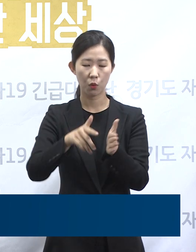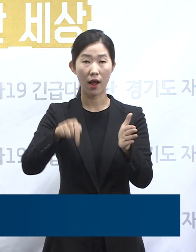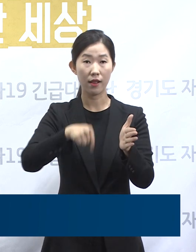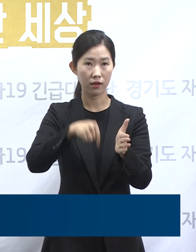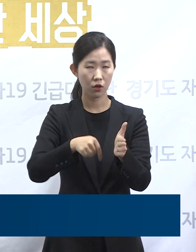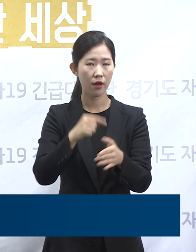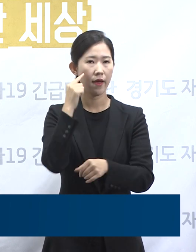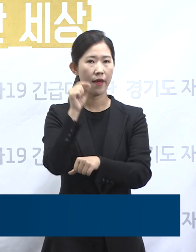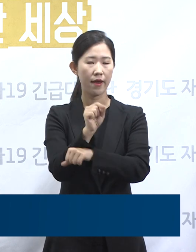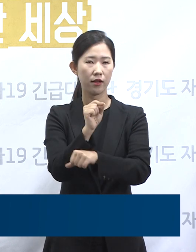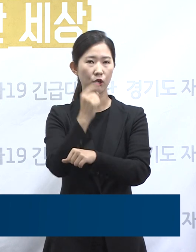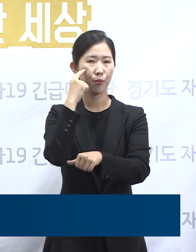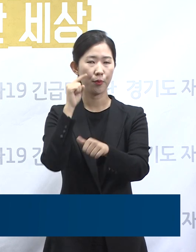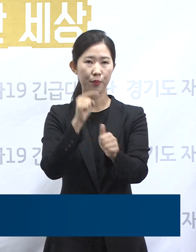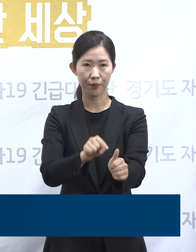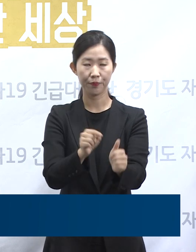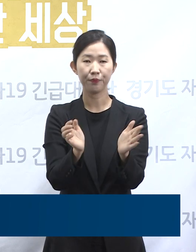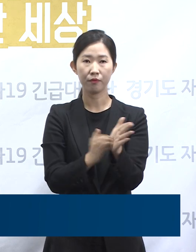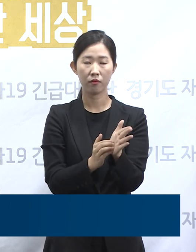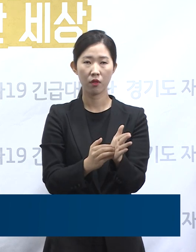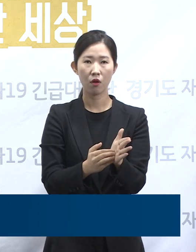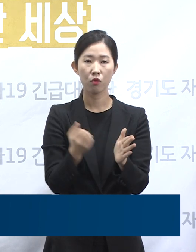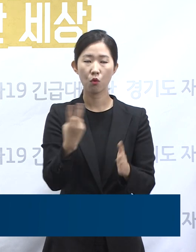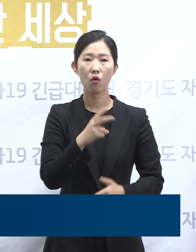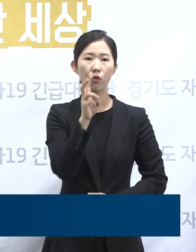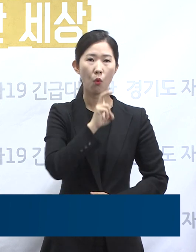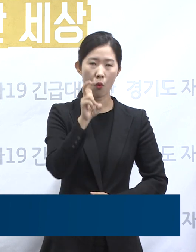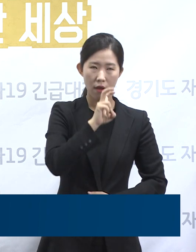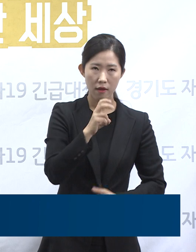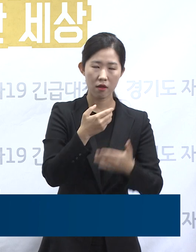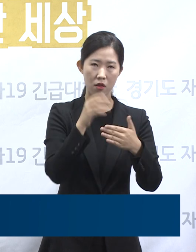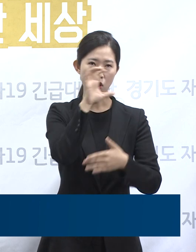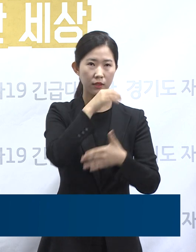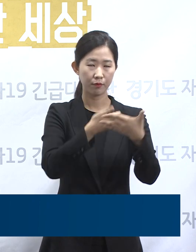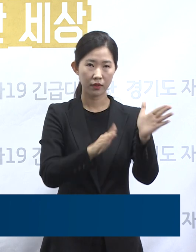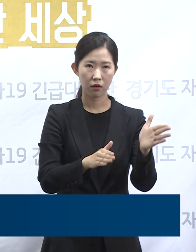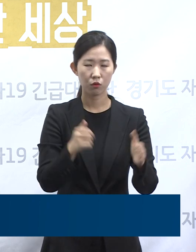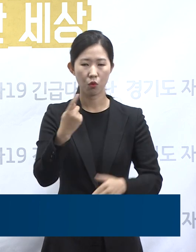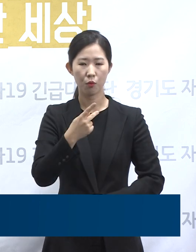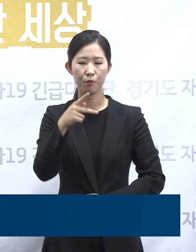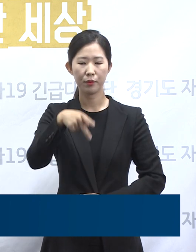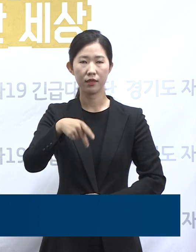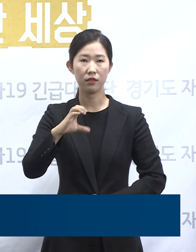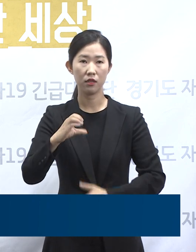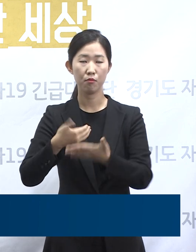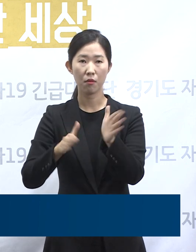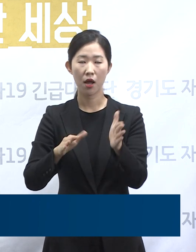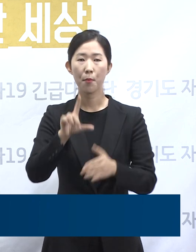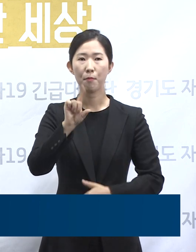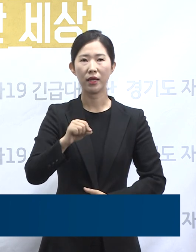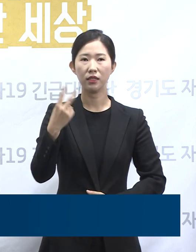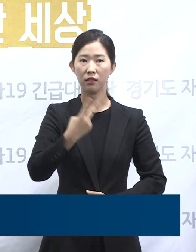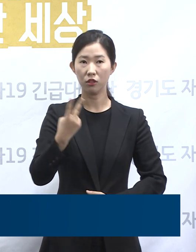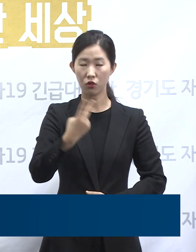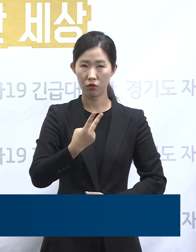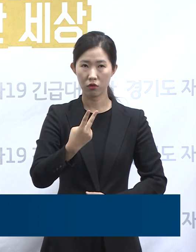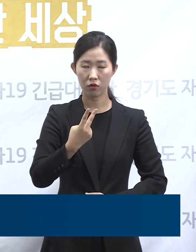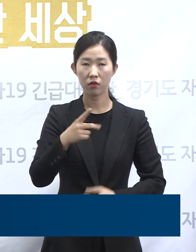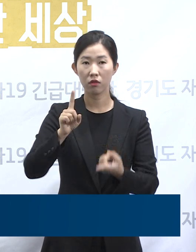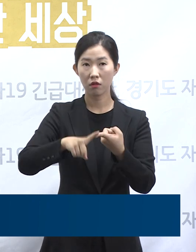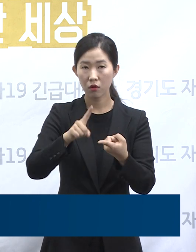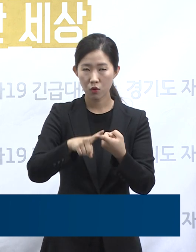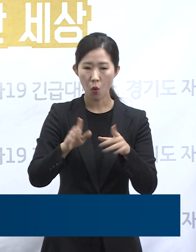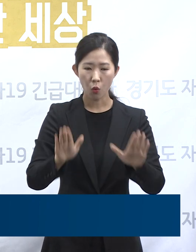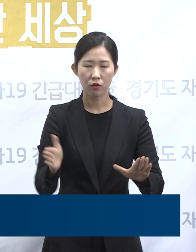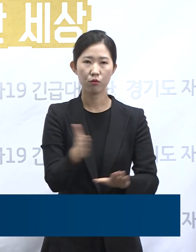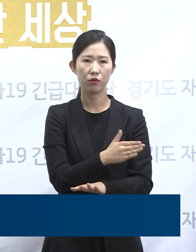행정명령을 시행하였으며 도내 노래연습장과 PC방 총 12,388개소에 대해서도 오늘부터 사용